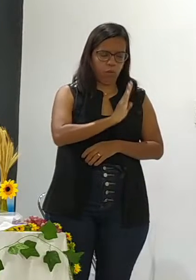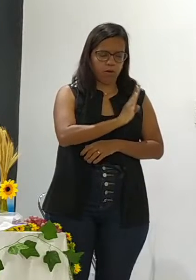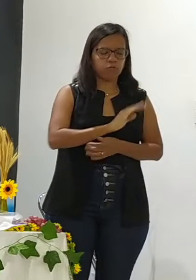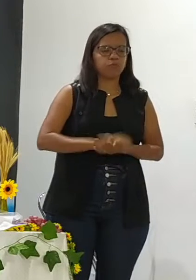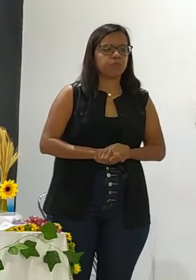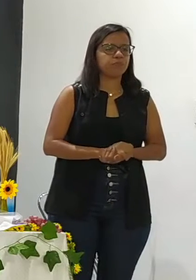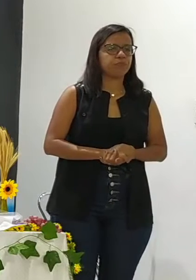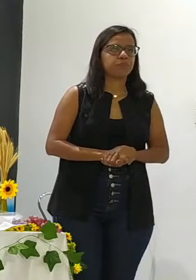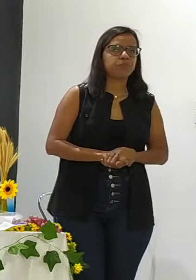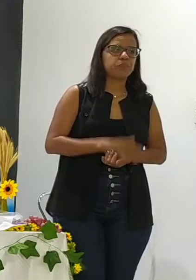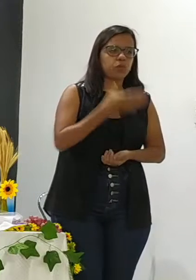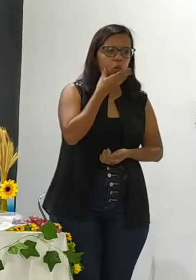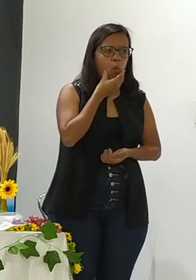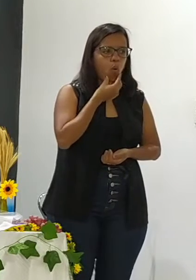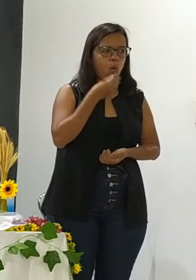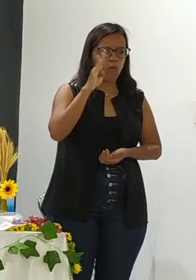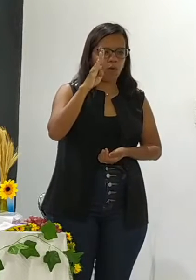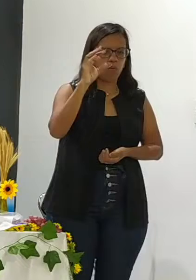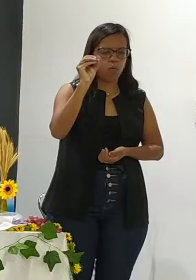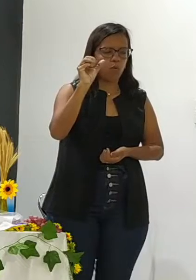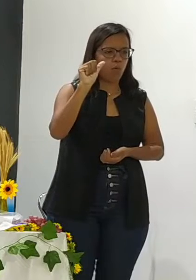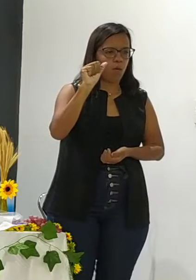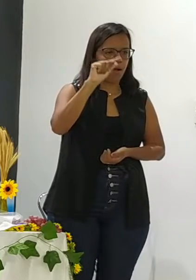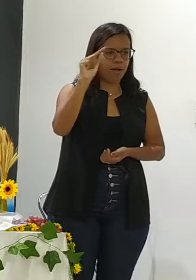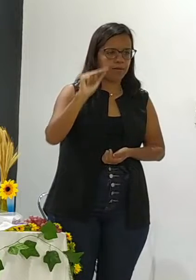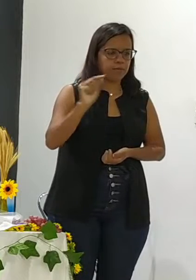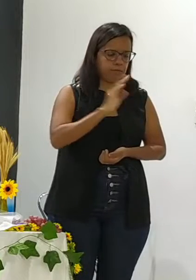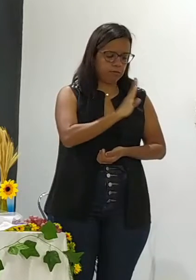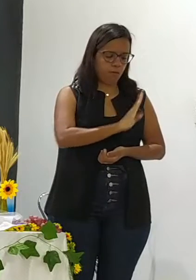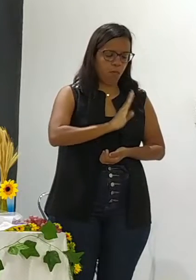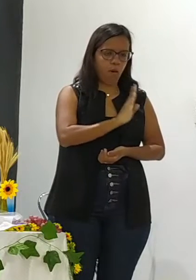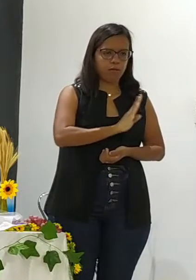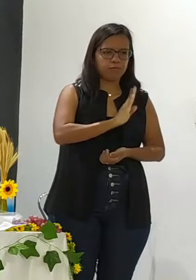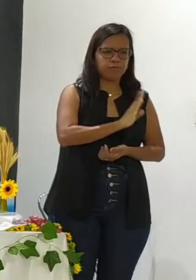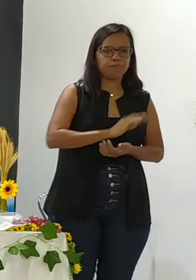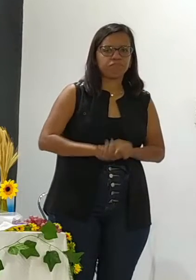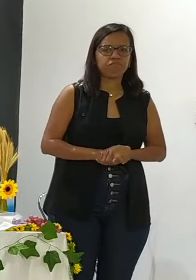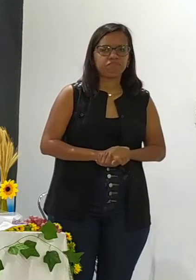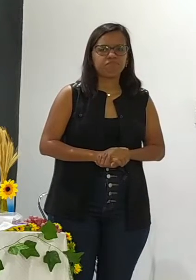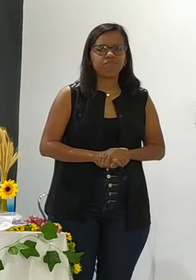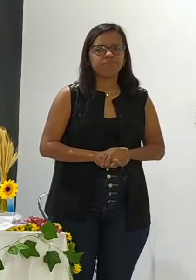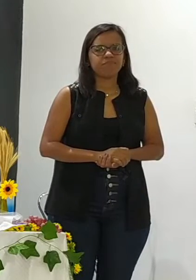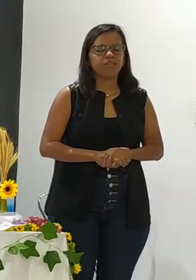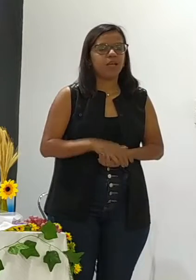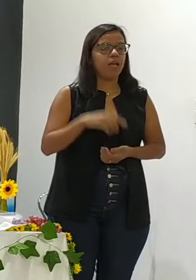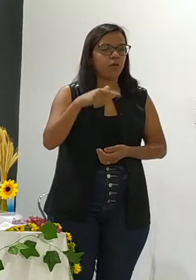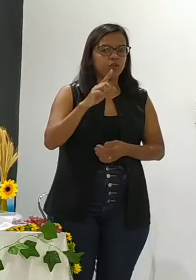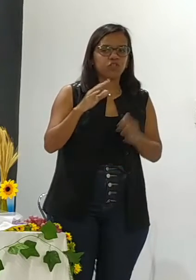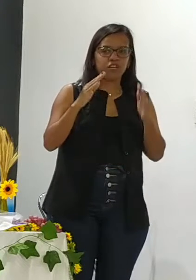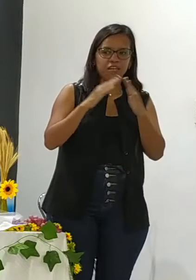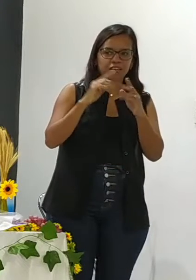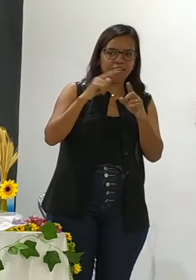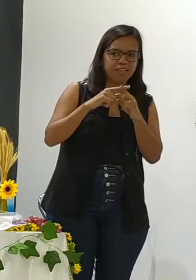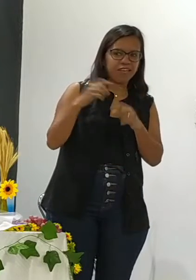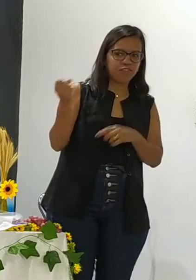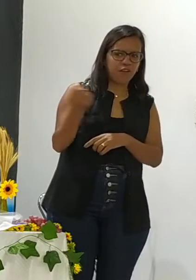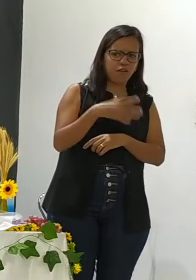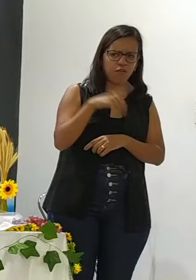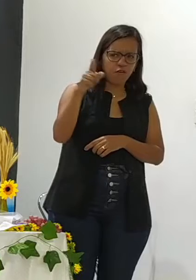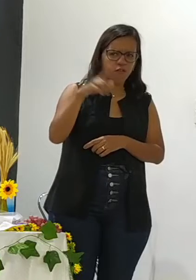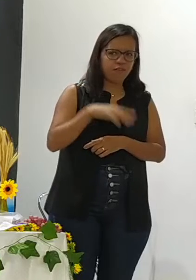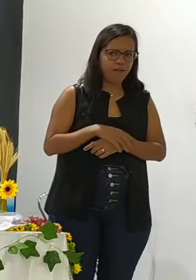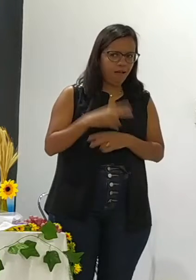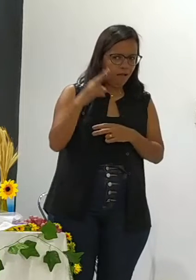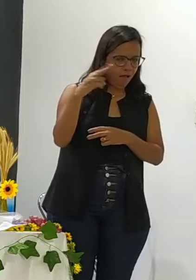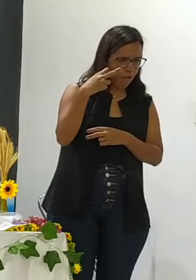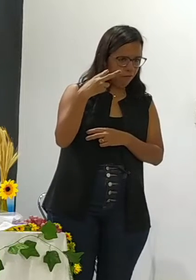quando eu cheguei lá na família de Jesus. Fiquei apaixonadinho. Quando eu cheguei na família de Jesus, ela me cantou, ficou me olhando. Aonde eu passava, ela me